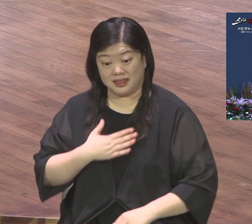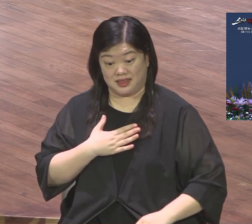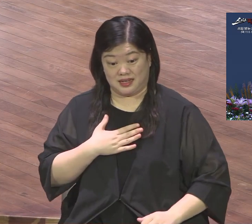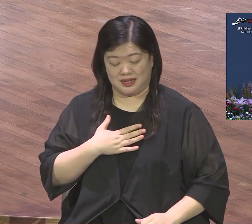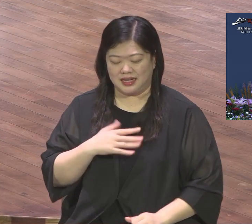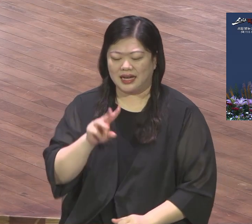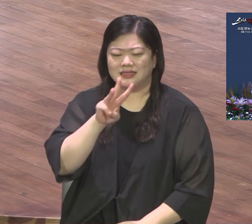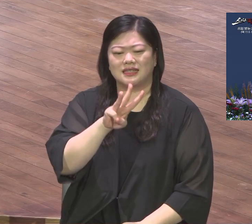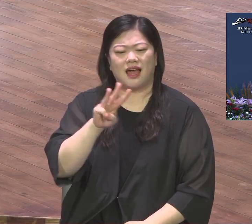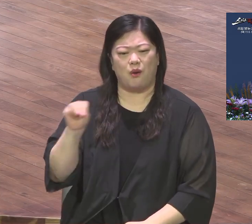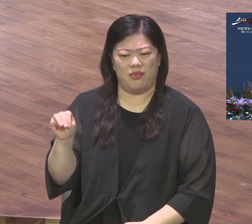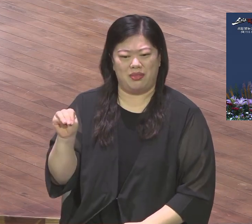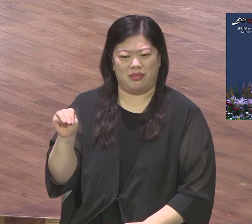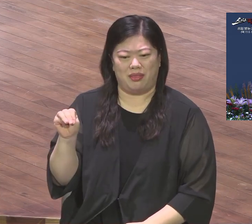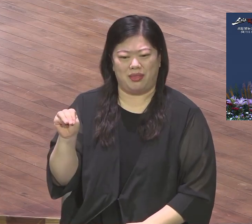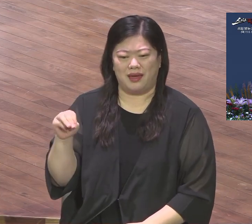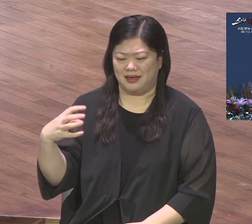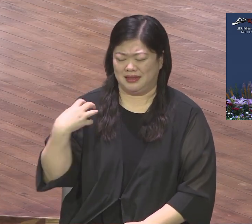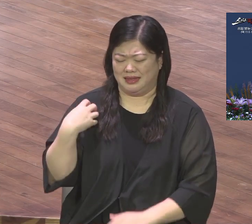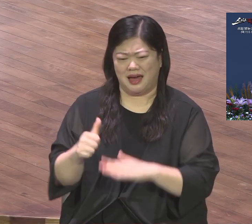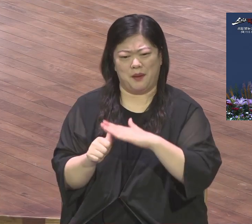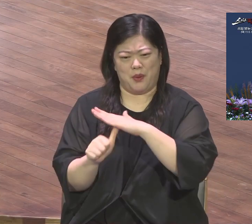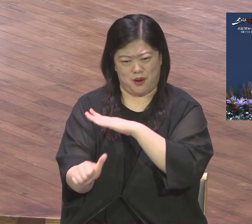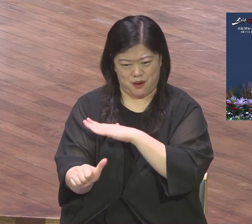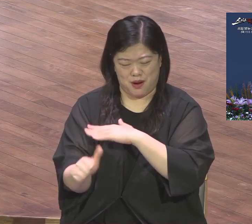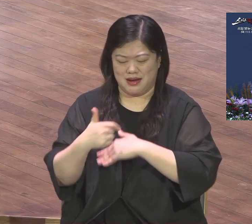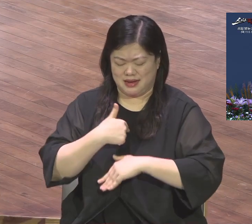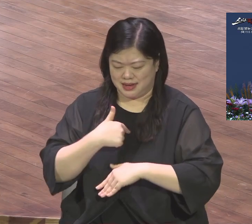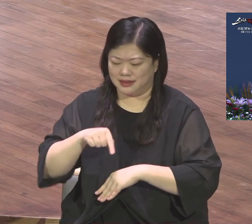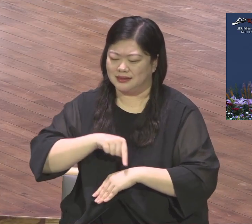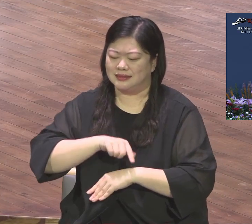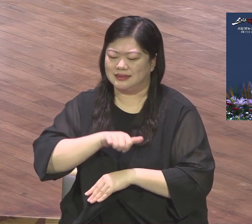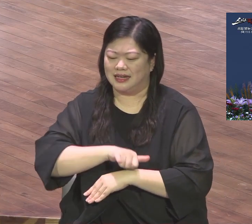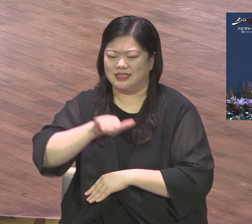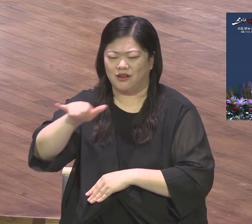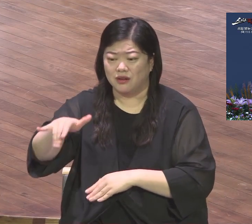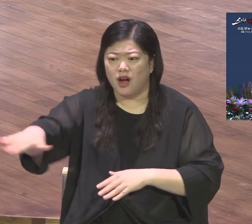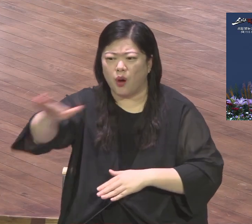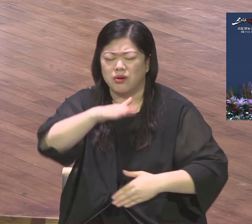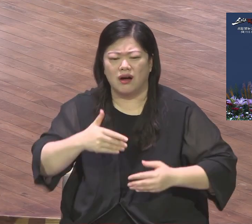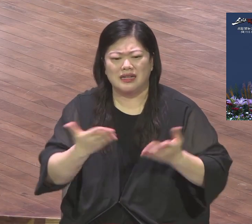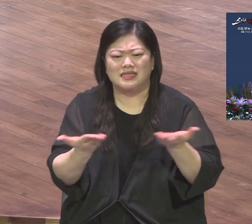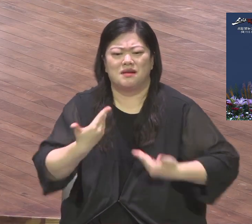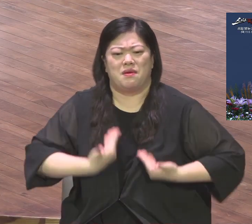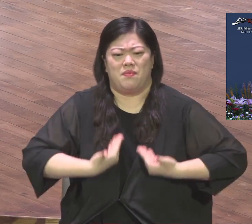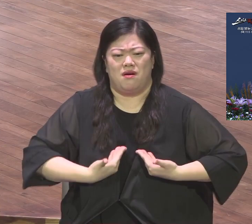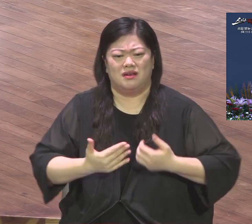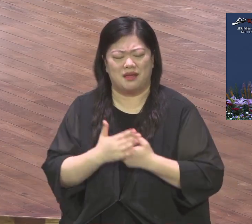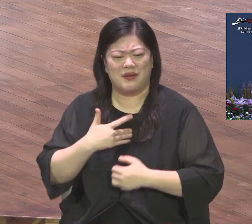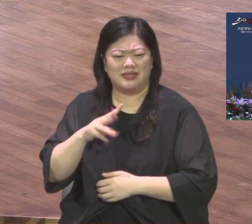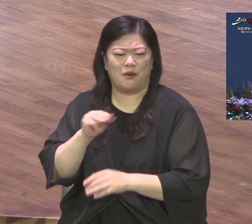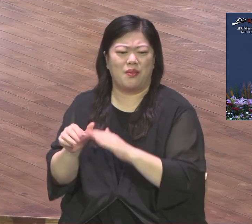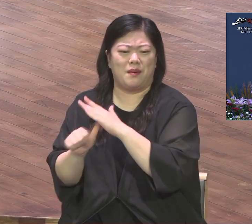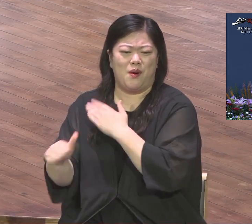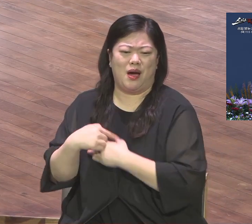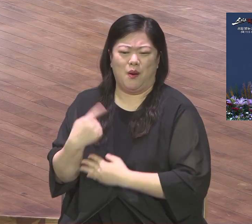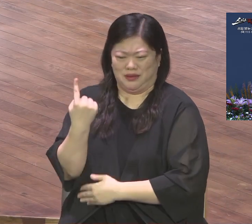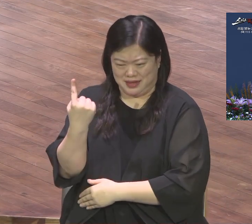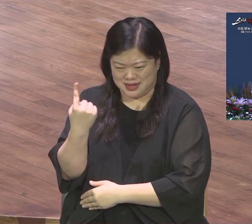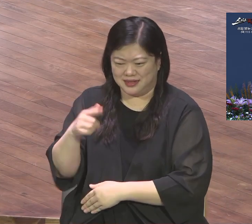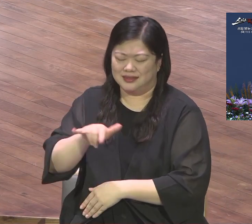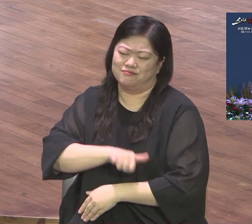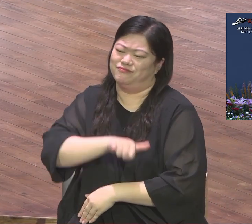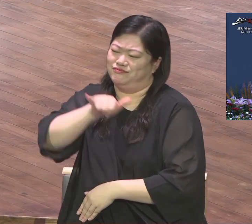전 세계 현장을 다니면서 쓰임받는 그런 은혜를 체험하고 있습니다. 우리가 신앙생활을